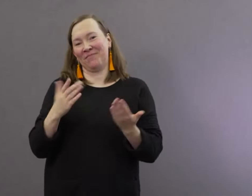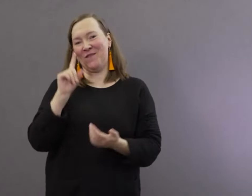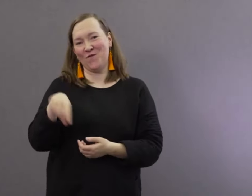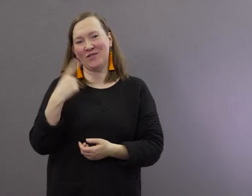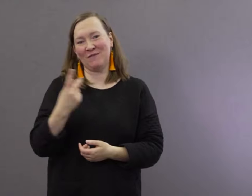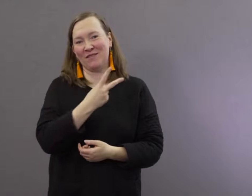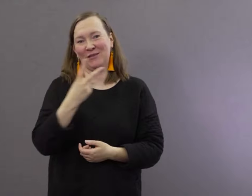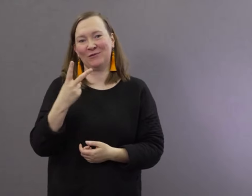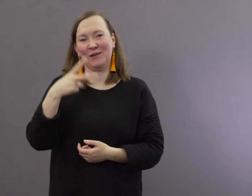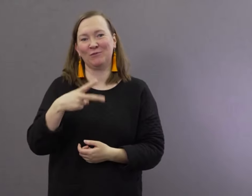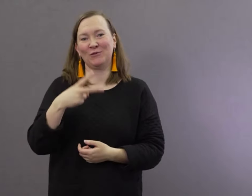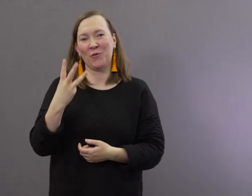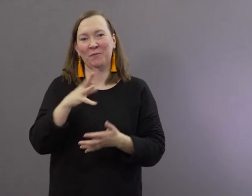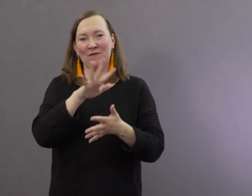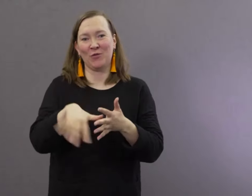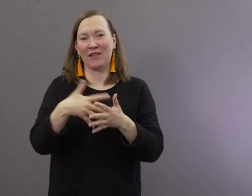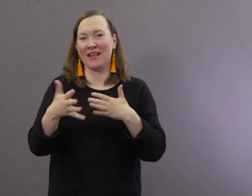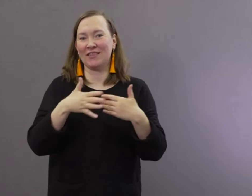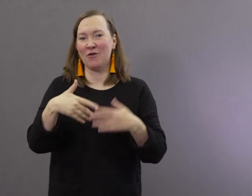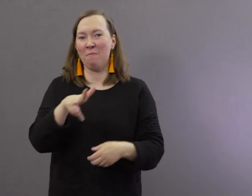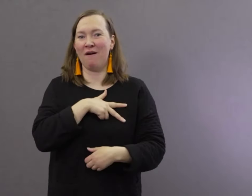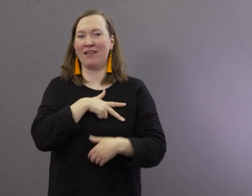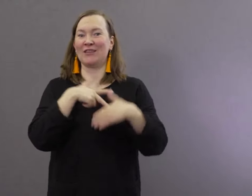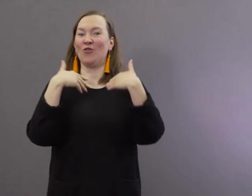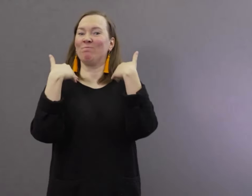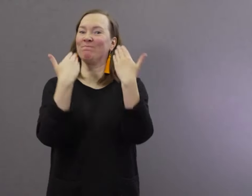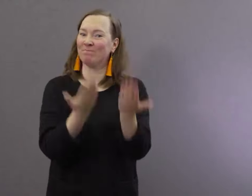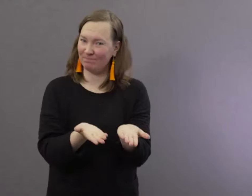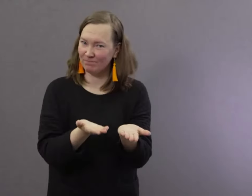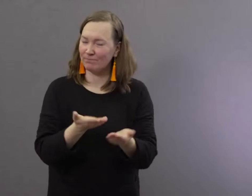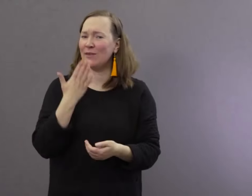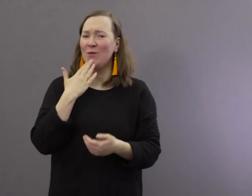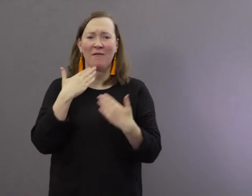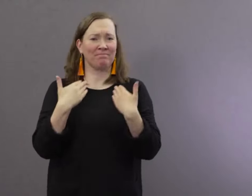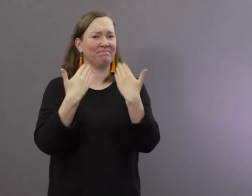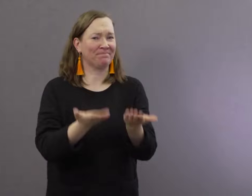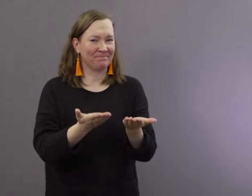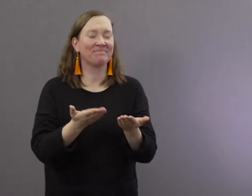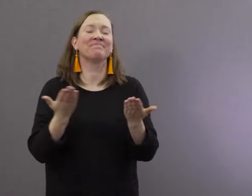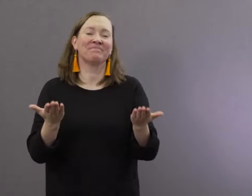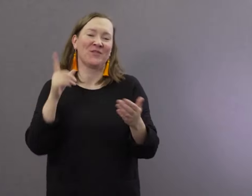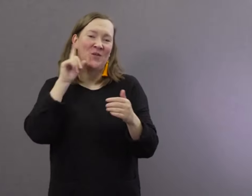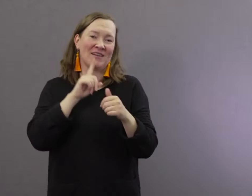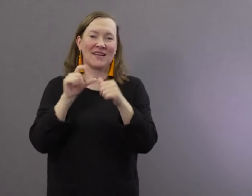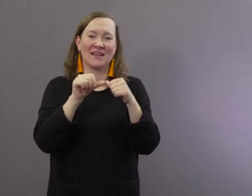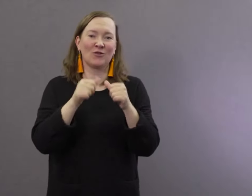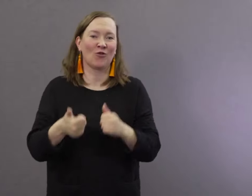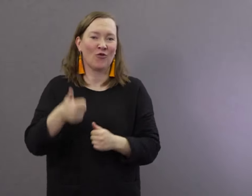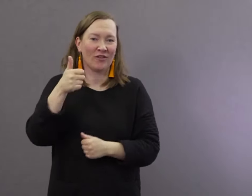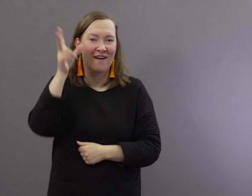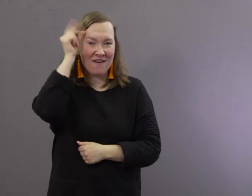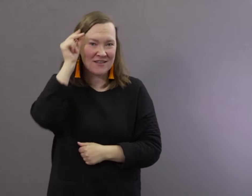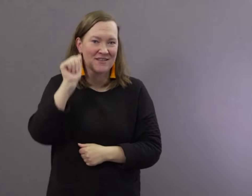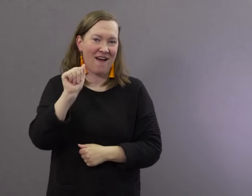jännittävin ohjelmaosuus. Vuoden 2023 viittomakieliteko-palkinto. Ja sen tulee